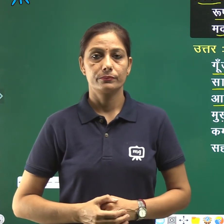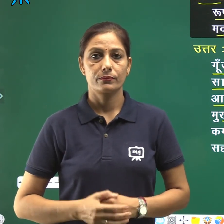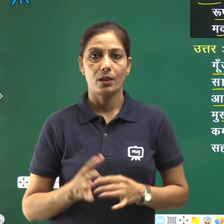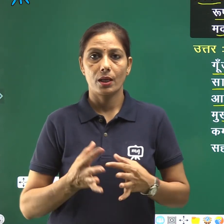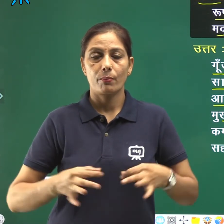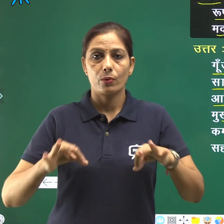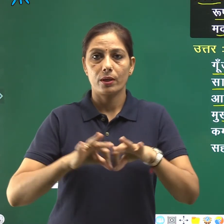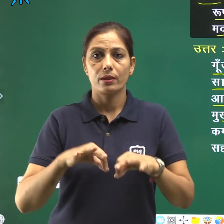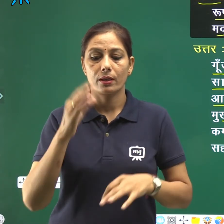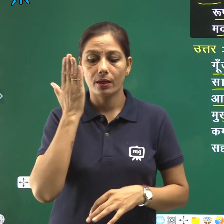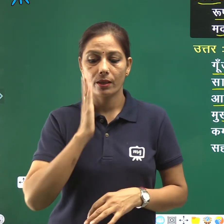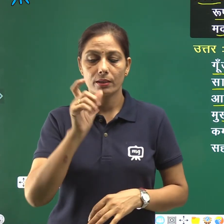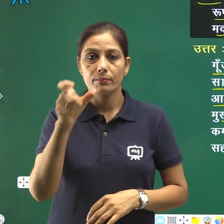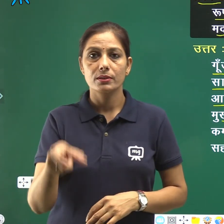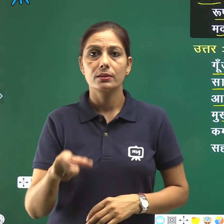मुख्य गायक की